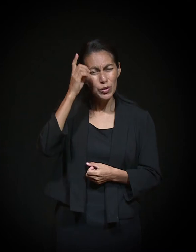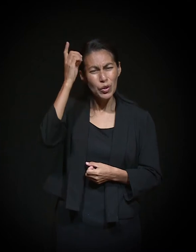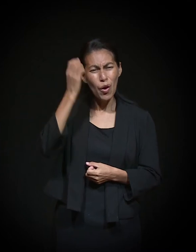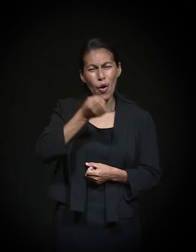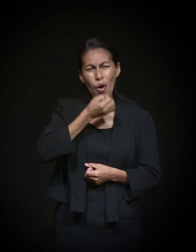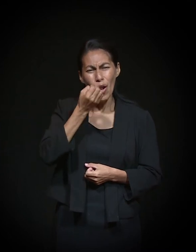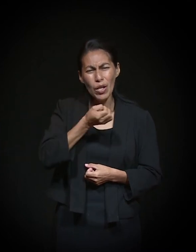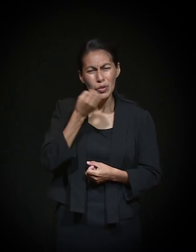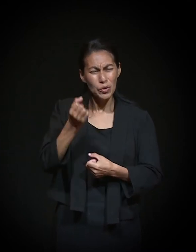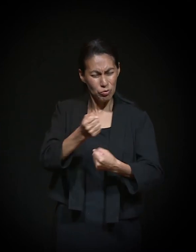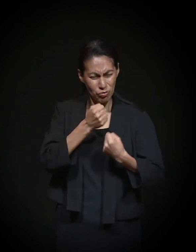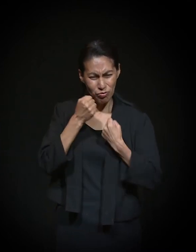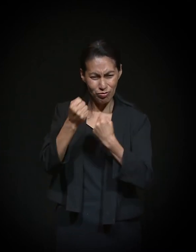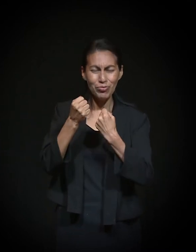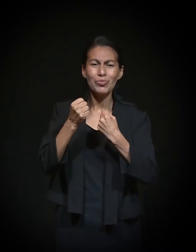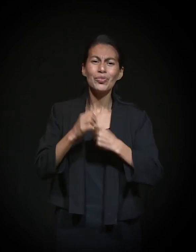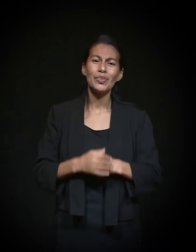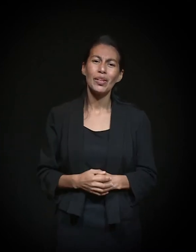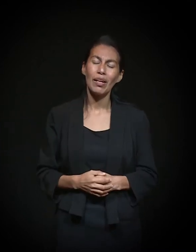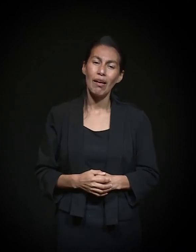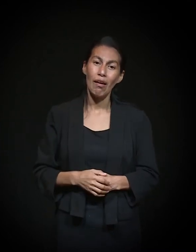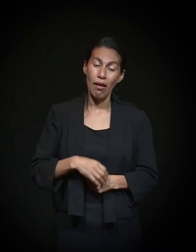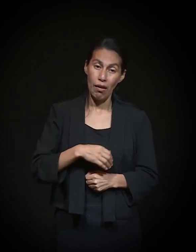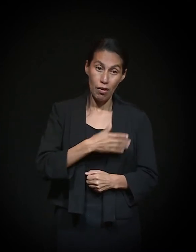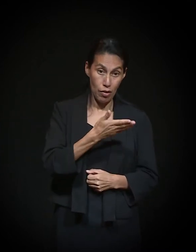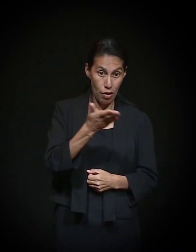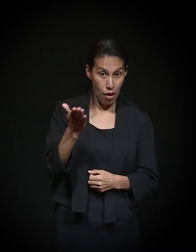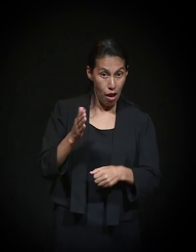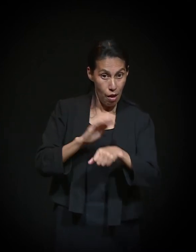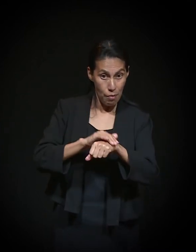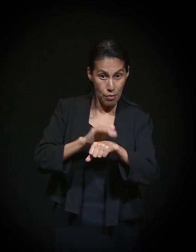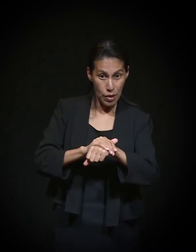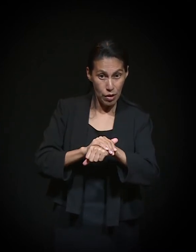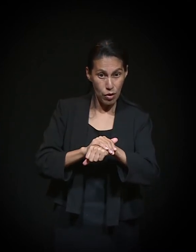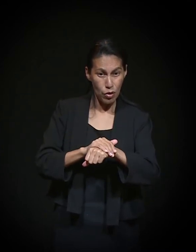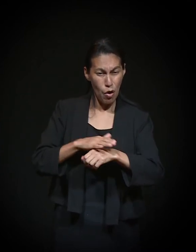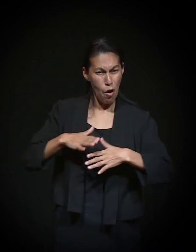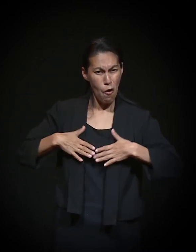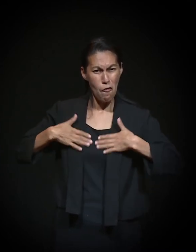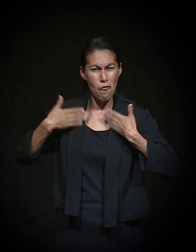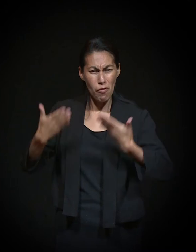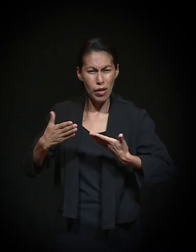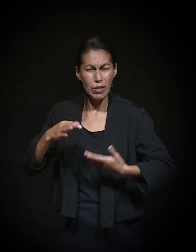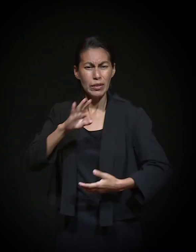que nuestros amigos puedan tener fe y confianza en el Dios de la imposibilidad?